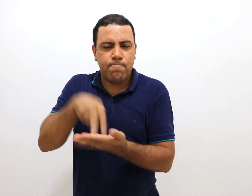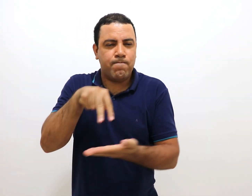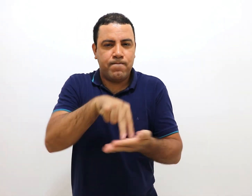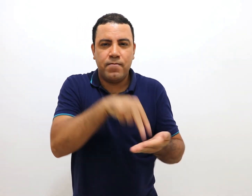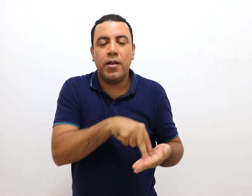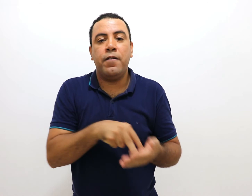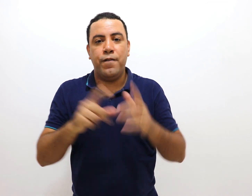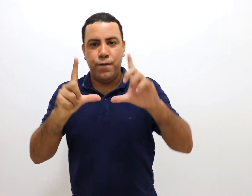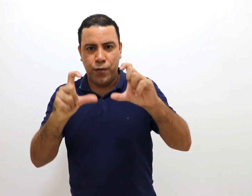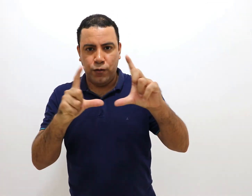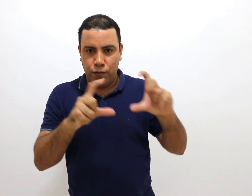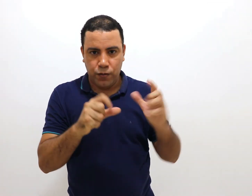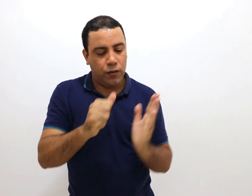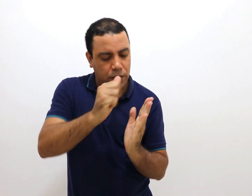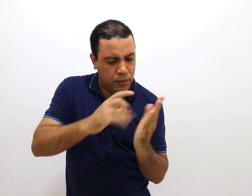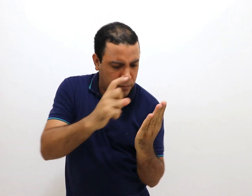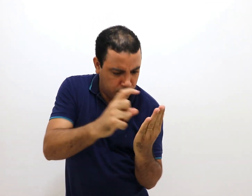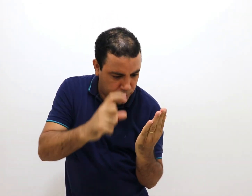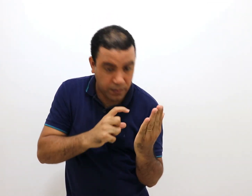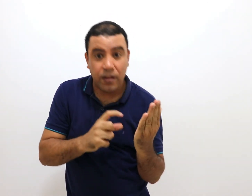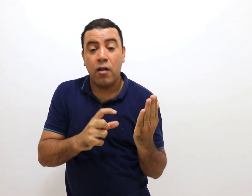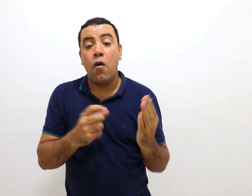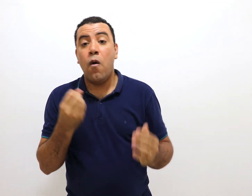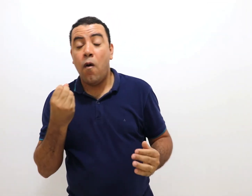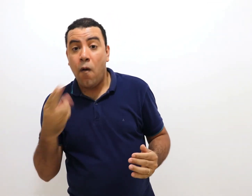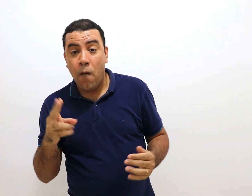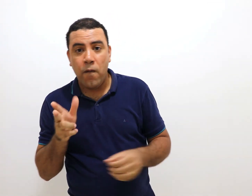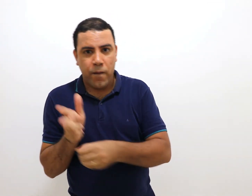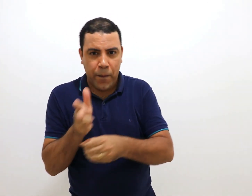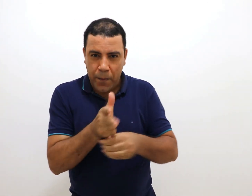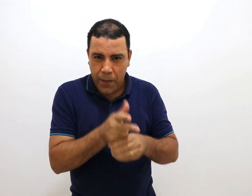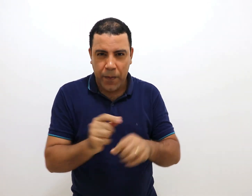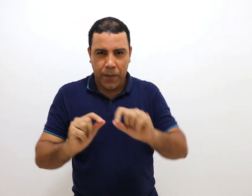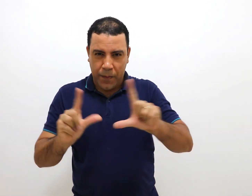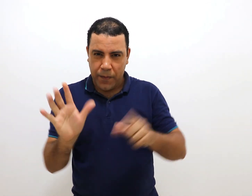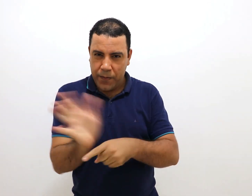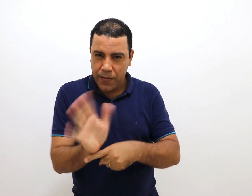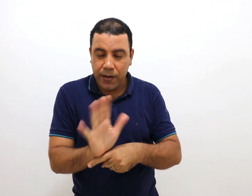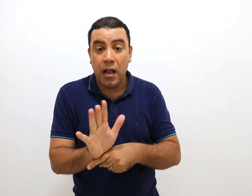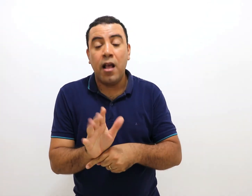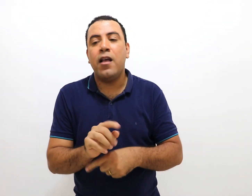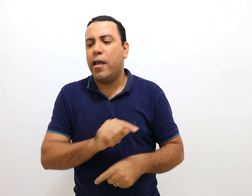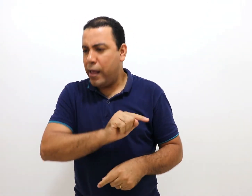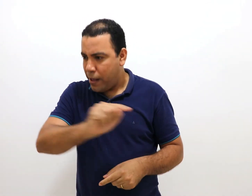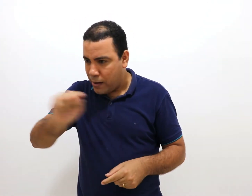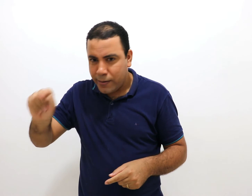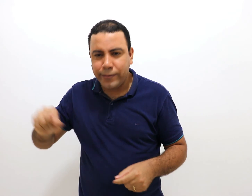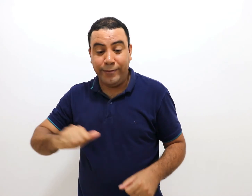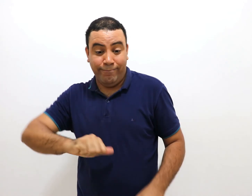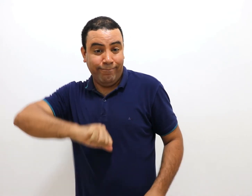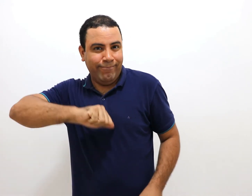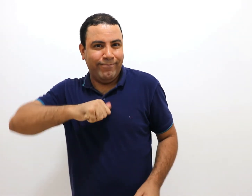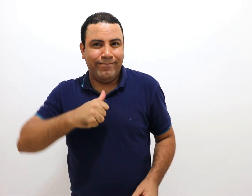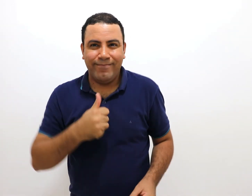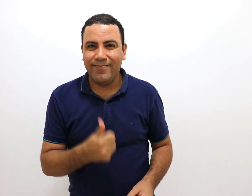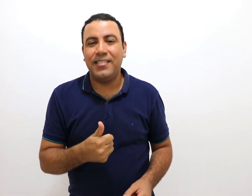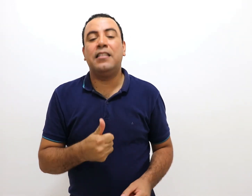nas gravações e nas fotos editadas contribuiu para gerar autoestima e mais engajamento em